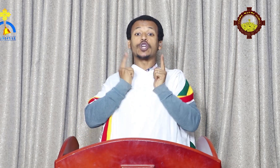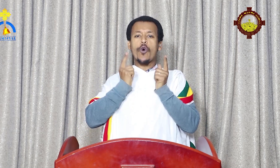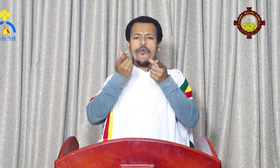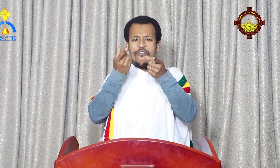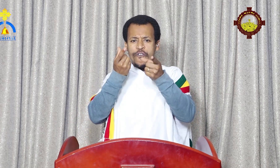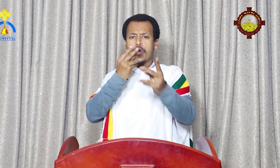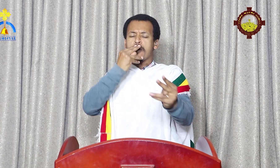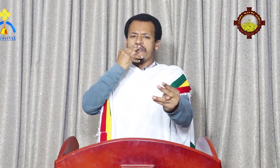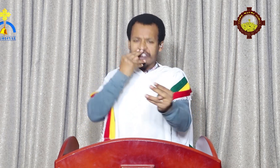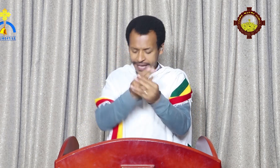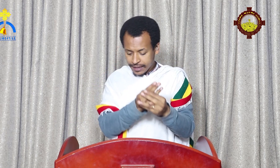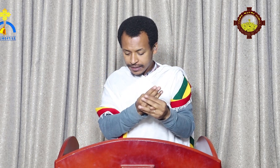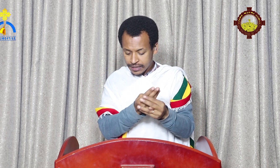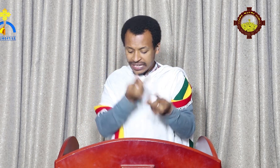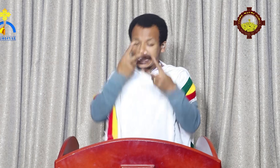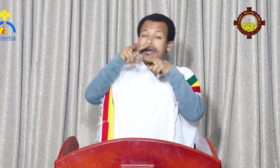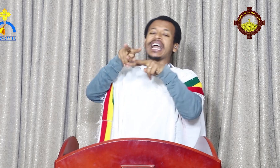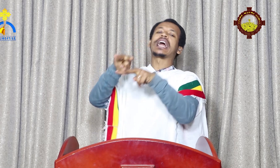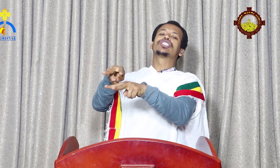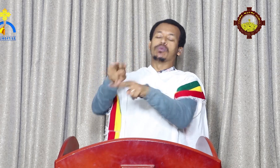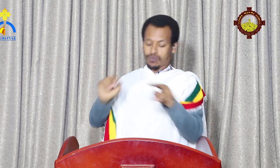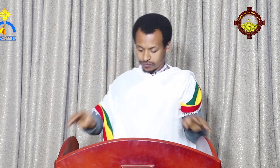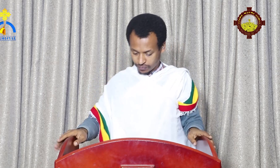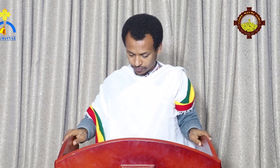ኑሯቸው ፍሬ ተመልከታቸው